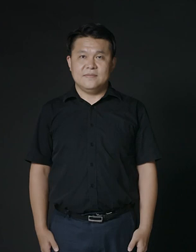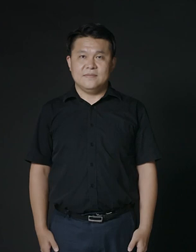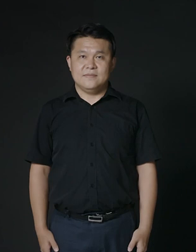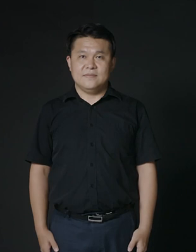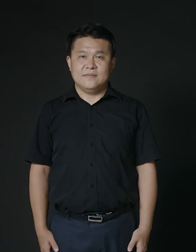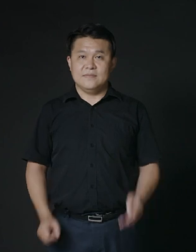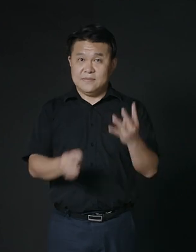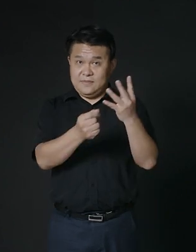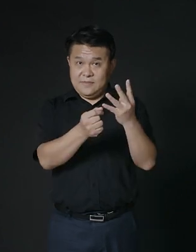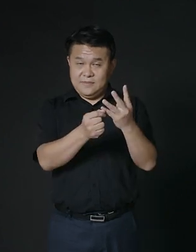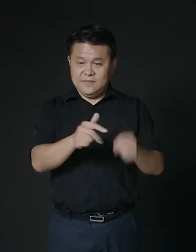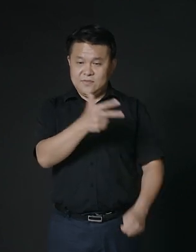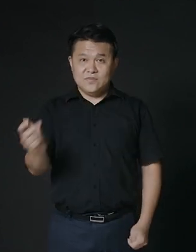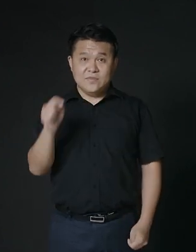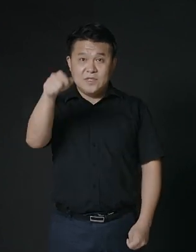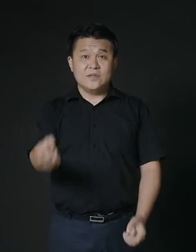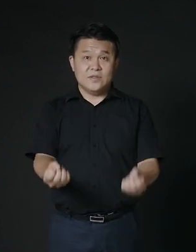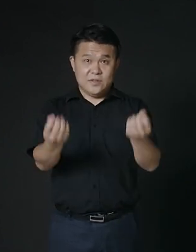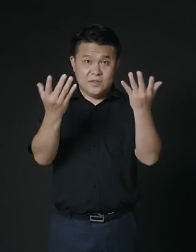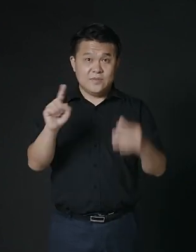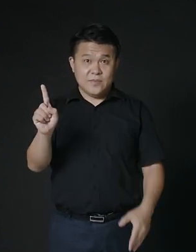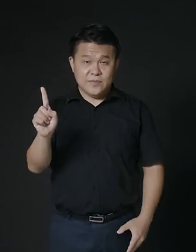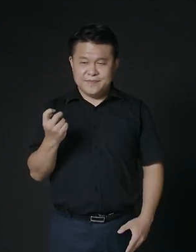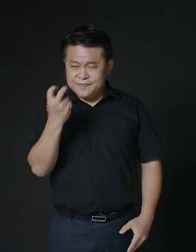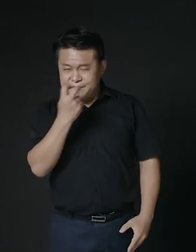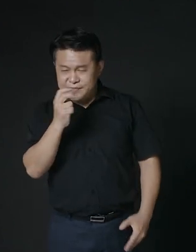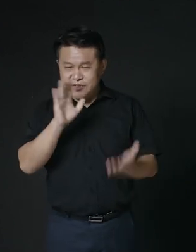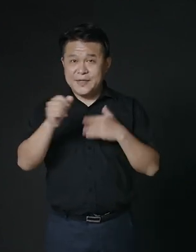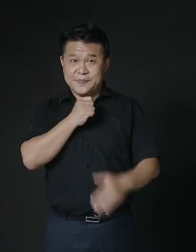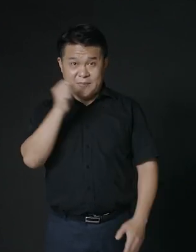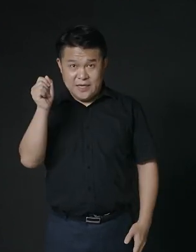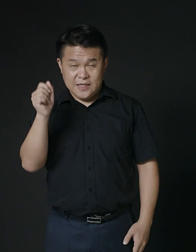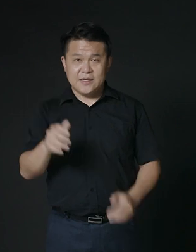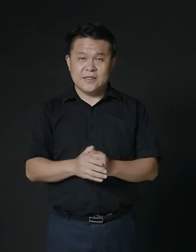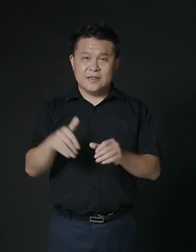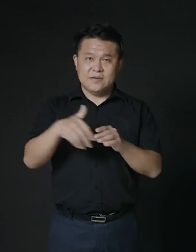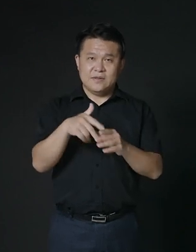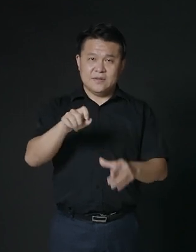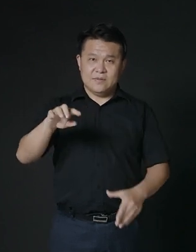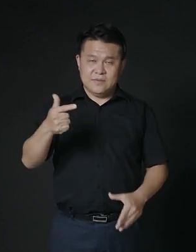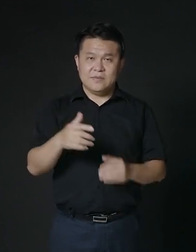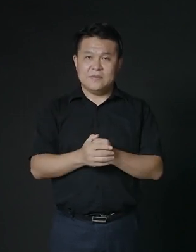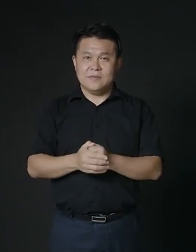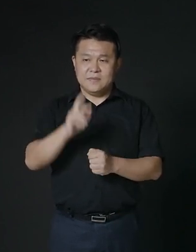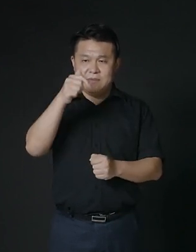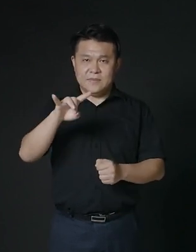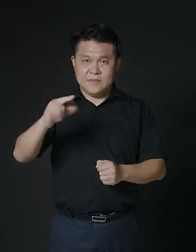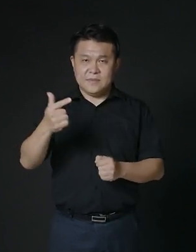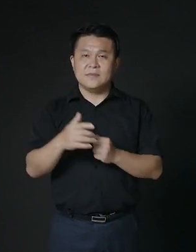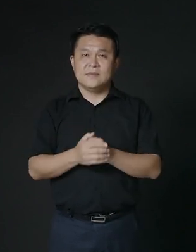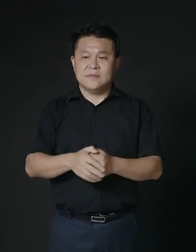제 4회 오버 더 레인보우 는 심사를 통해 선발된 문정 빈 박세은